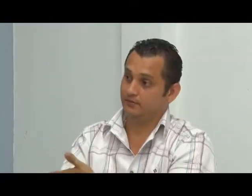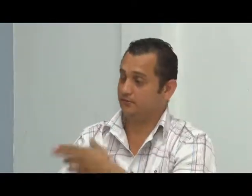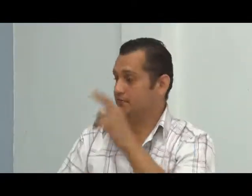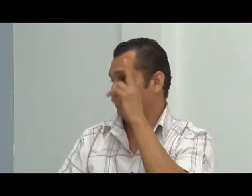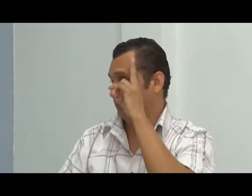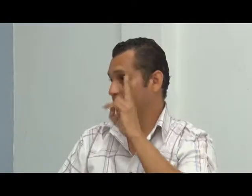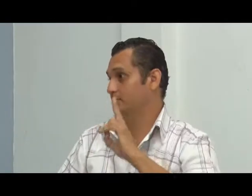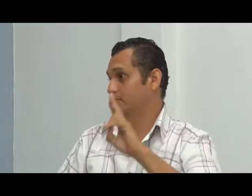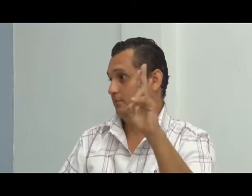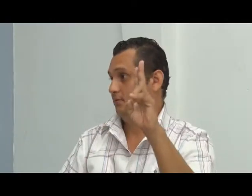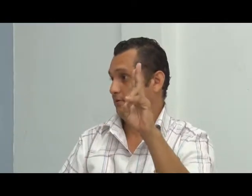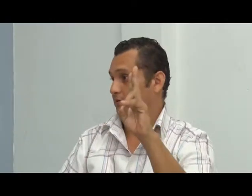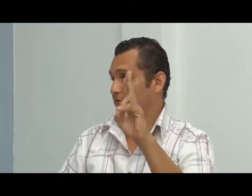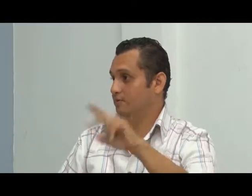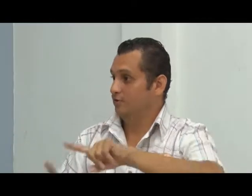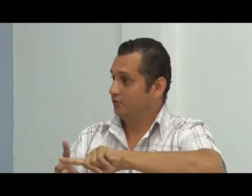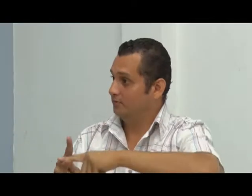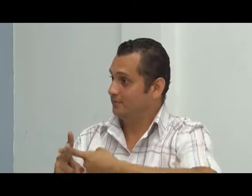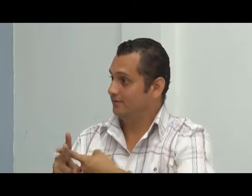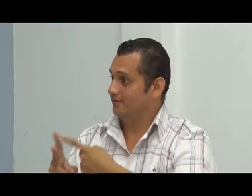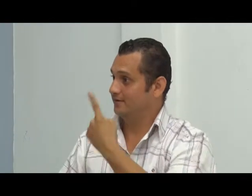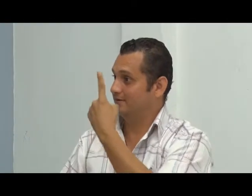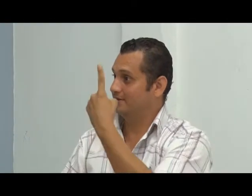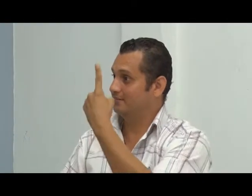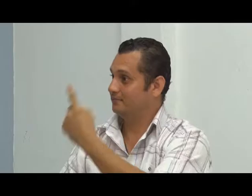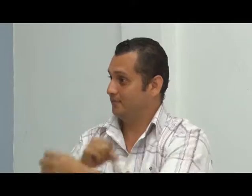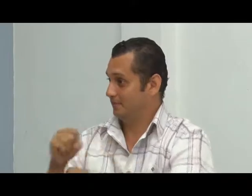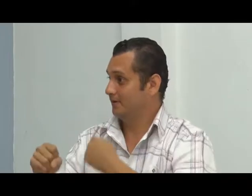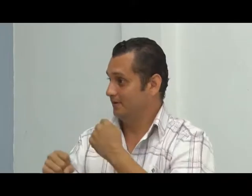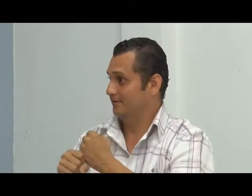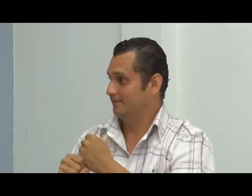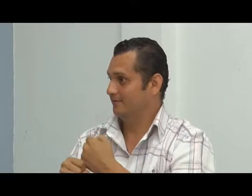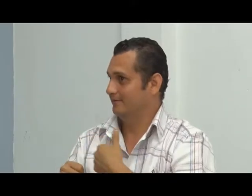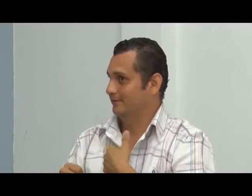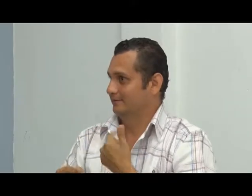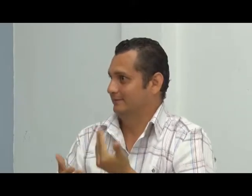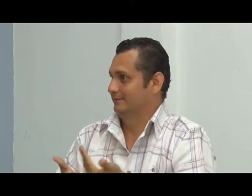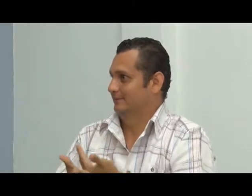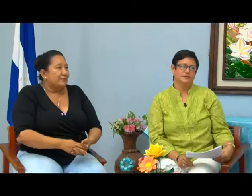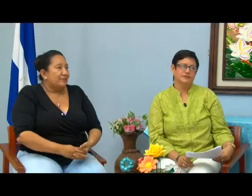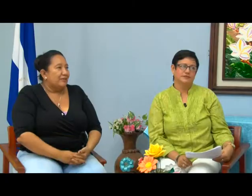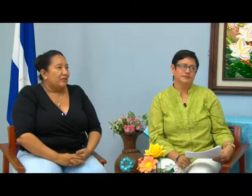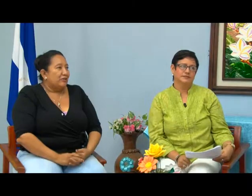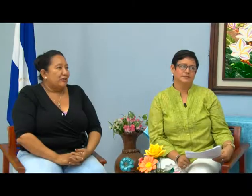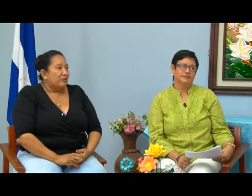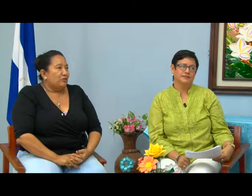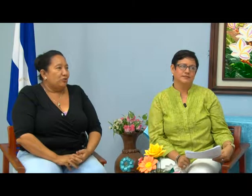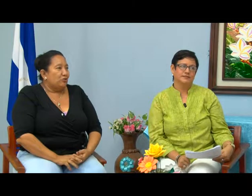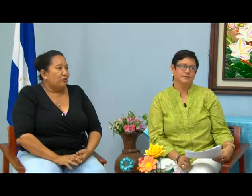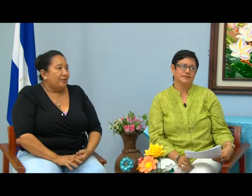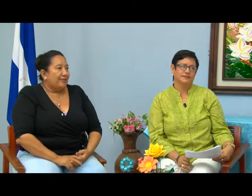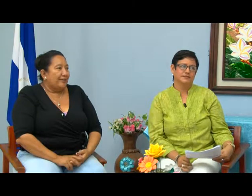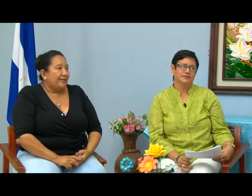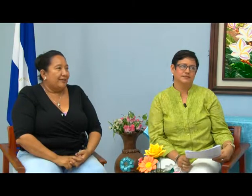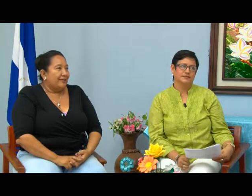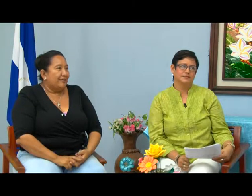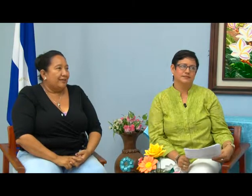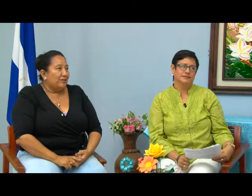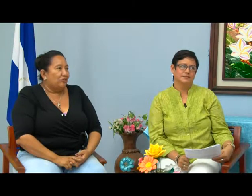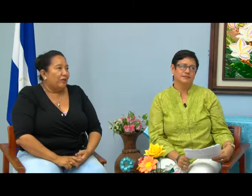Bueno, yo antes, cuando entré a la universidad, el primer año, yo